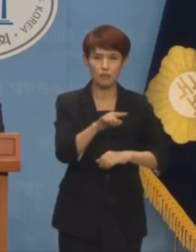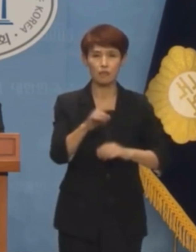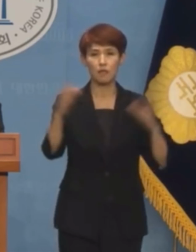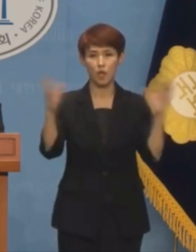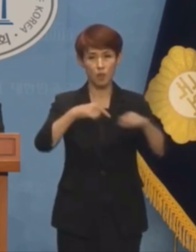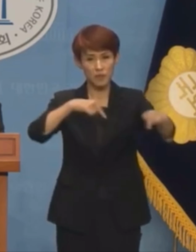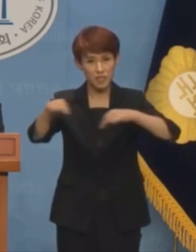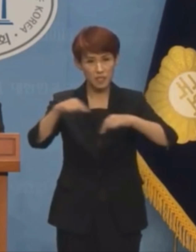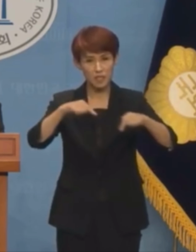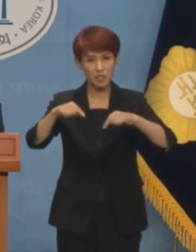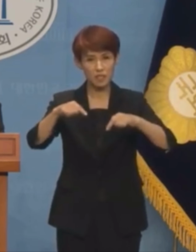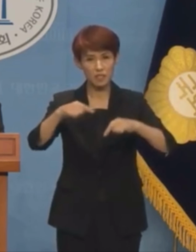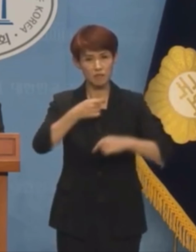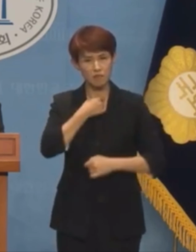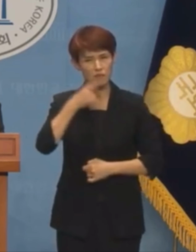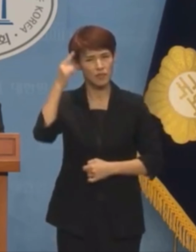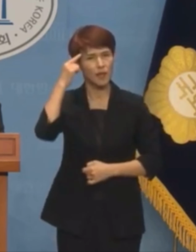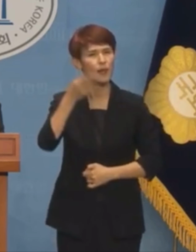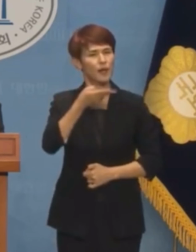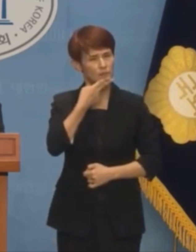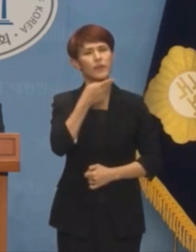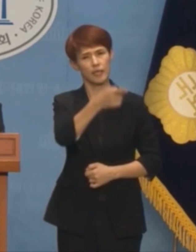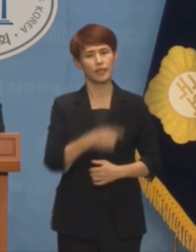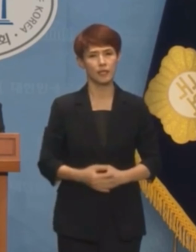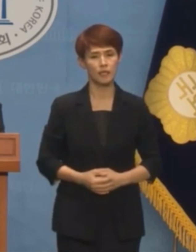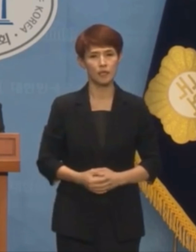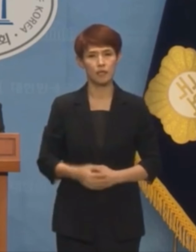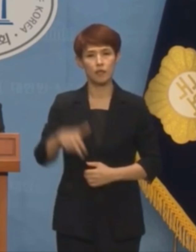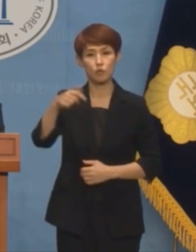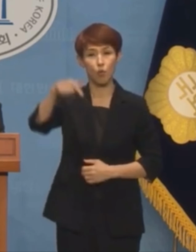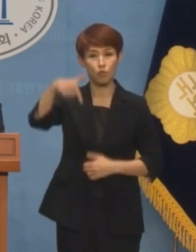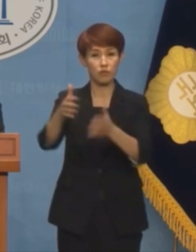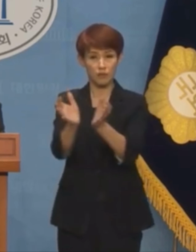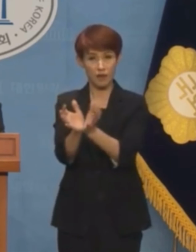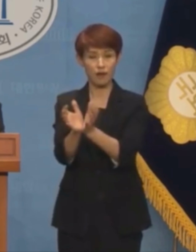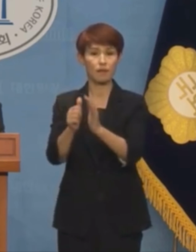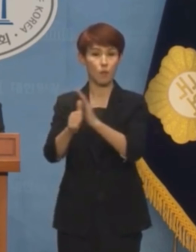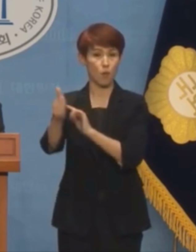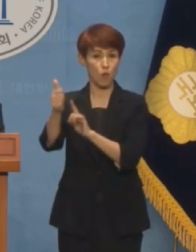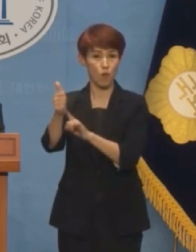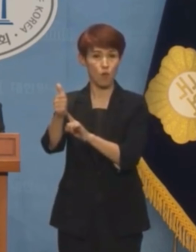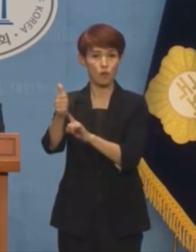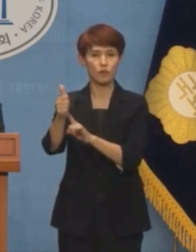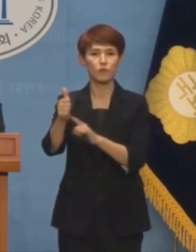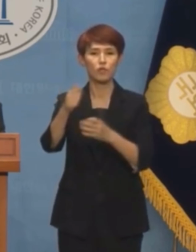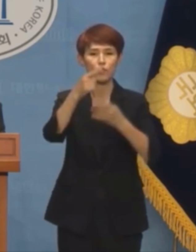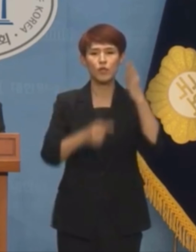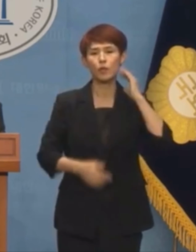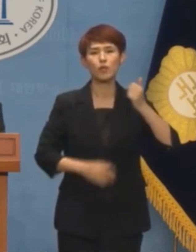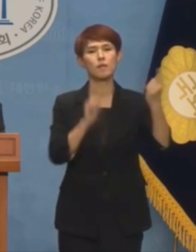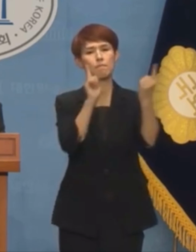대한 고민은 아예 없었던 거 같습니다 조국 혁신당 조국 대표는 윤 대통령을 만나